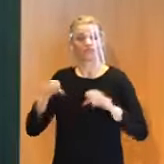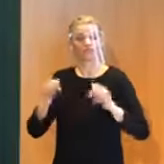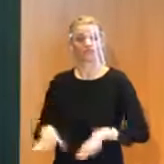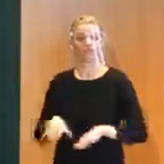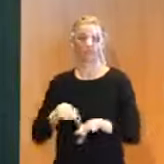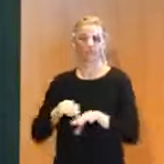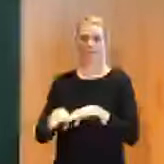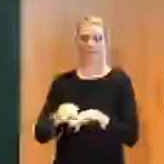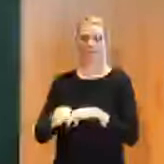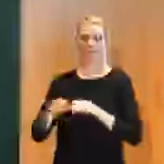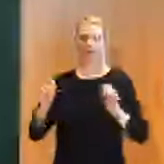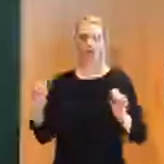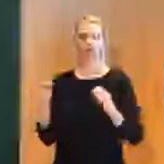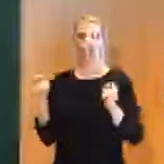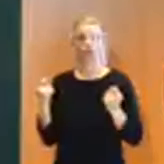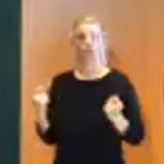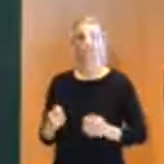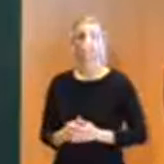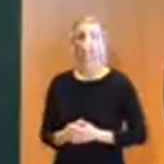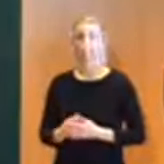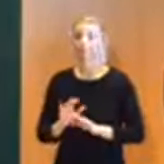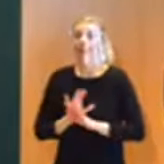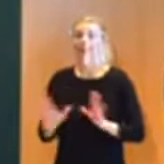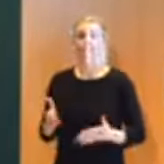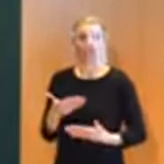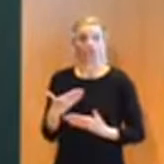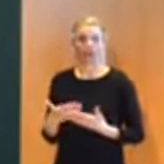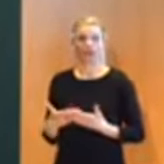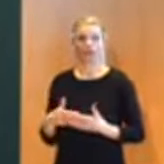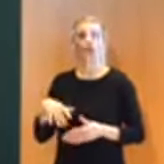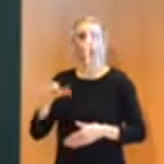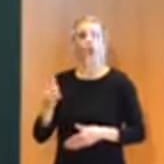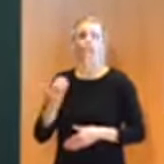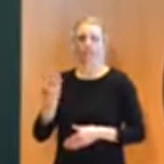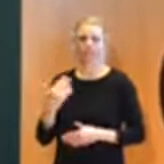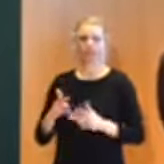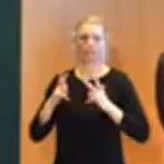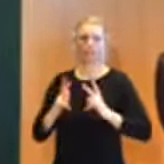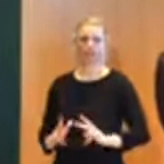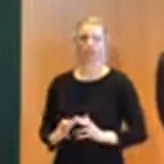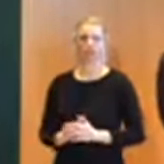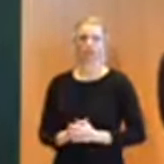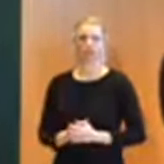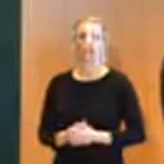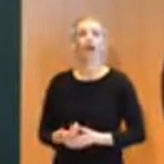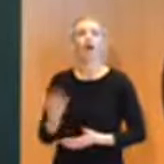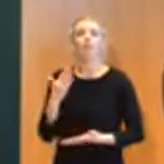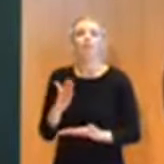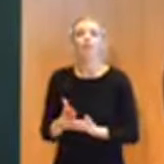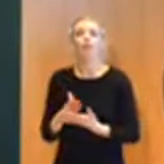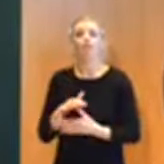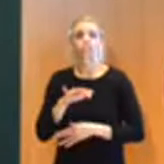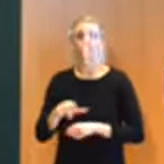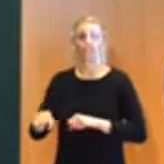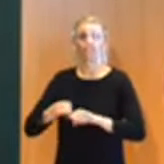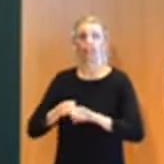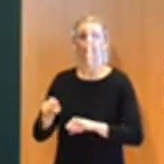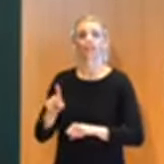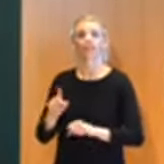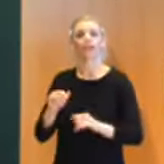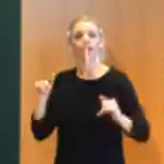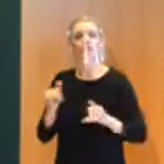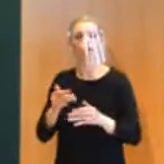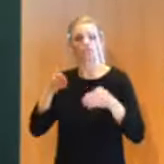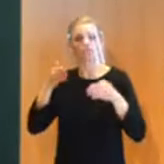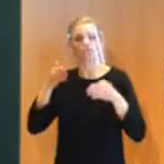ministerstva hospodárstva, len preto, aby už bol konečne pokoj. Aby už konečne vznikla vláda, ktorá naozaj sa bude